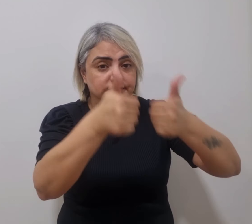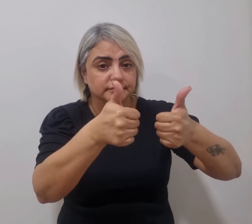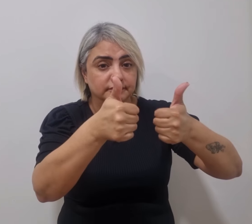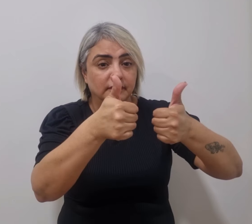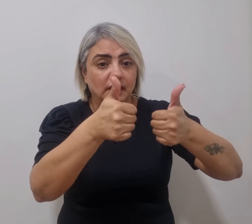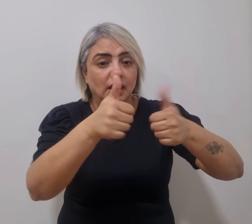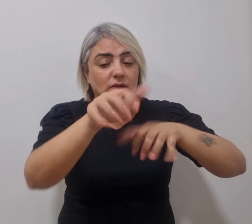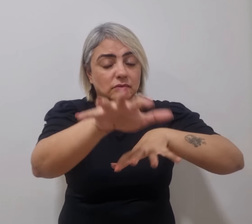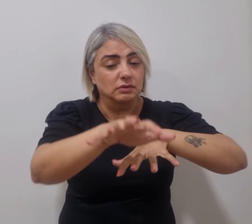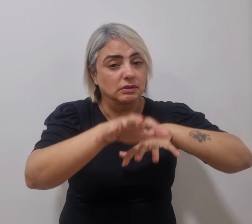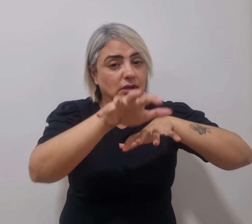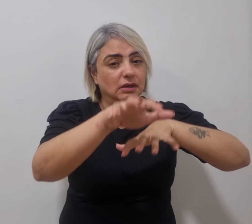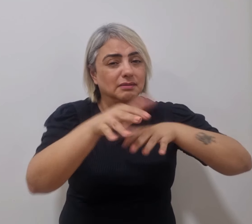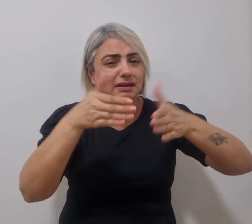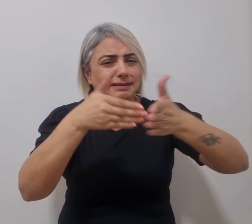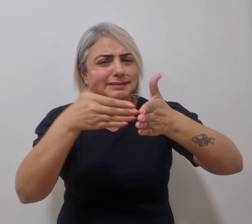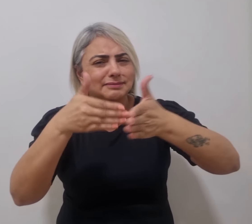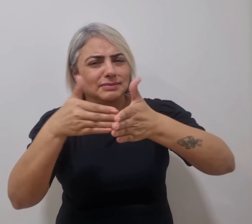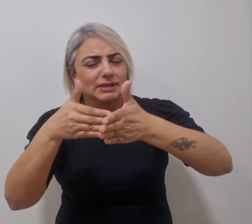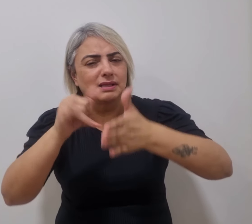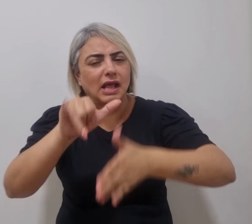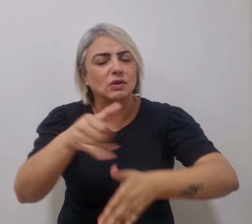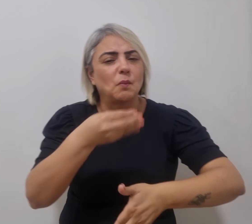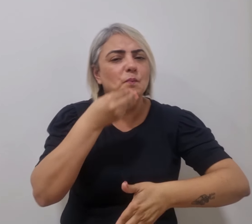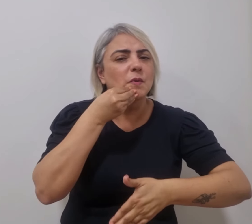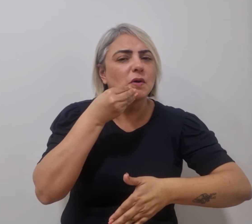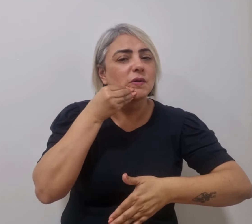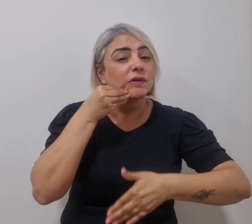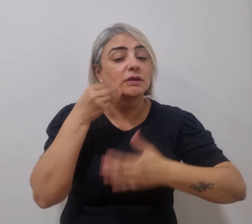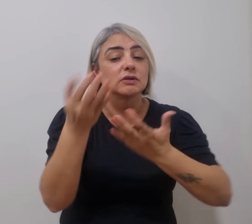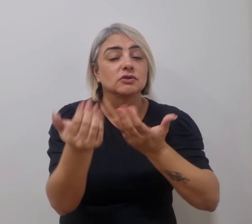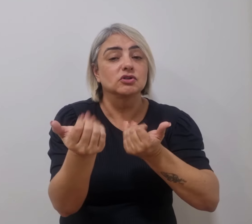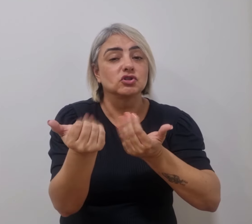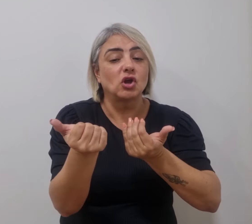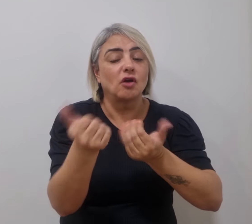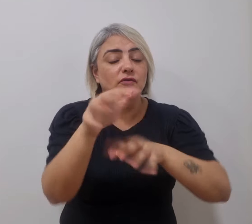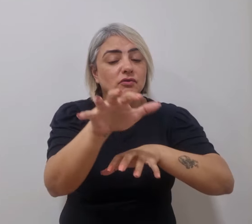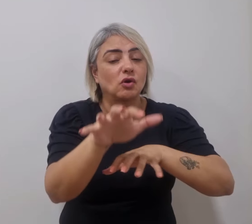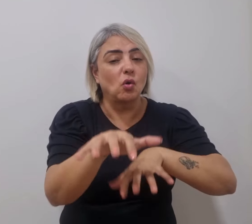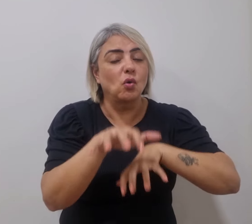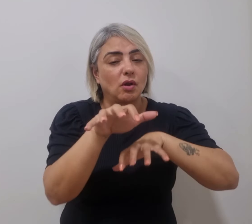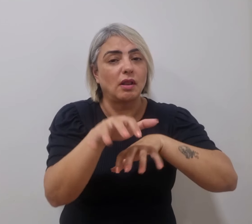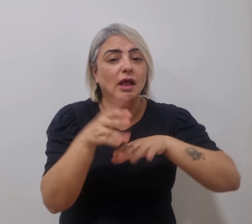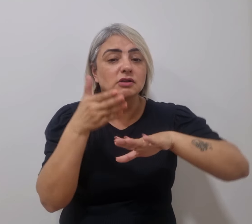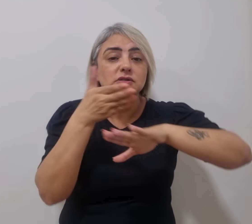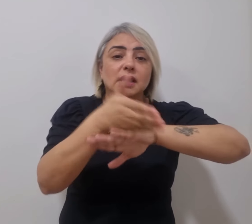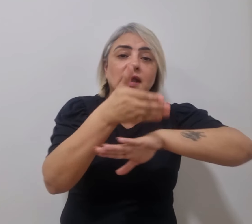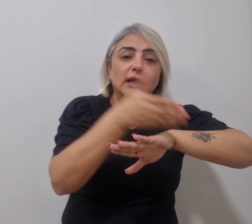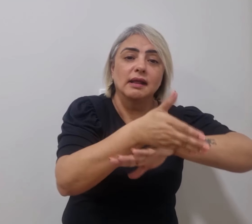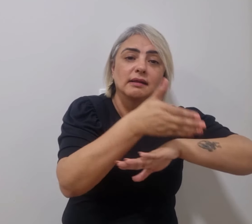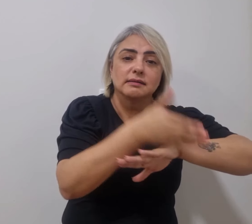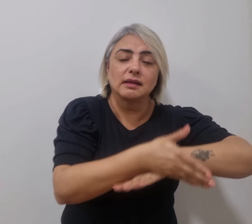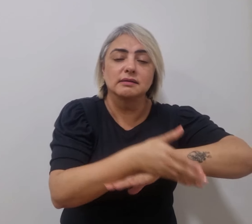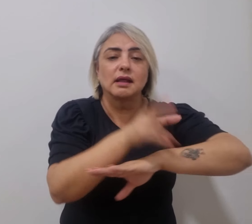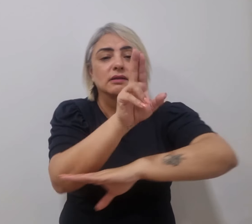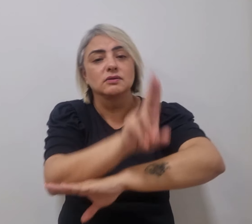campo limita as oportunidades dos jovens rurais de ingressarem em universidades,